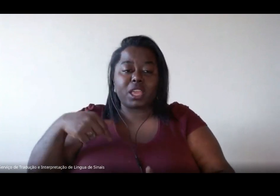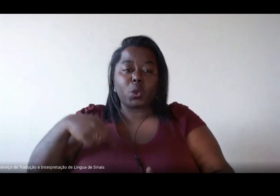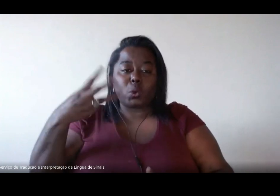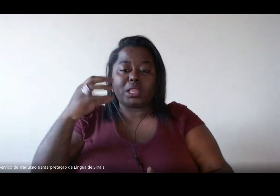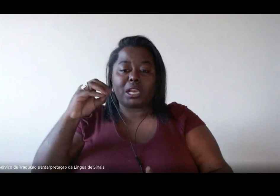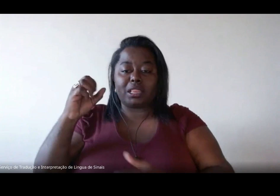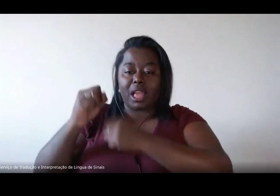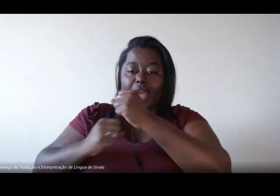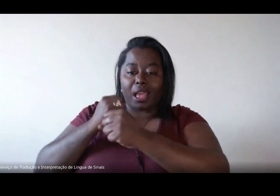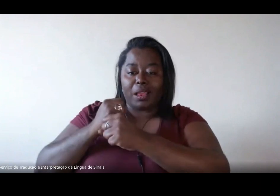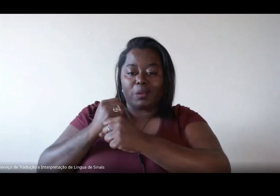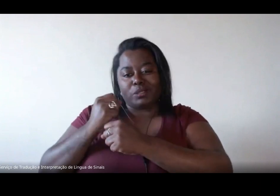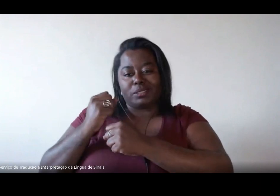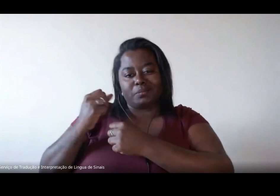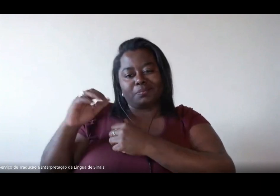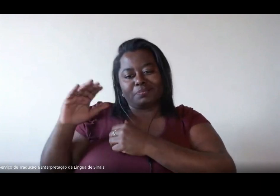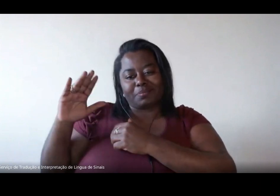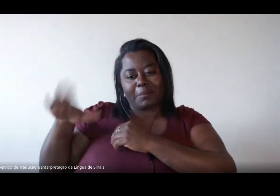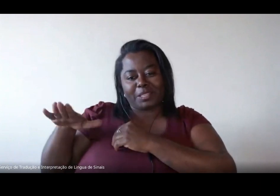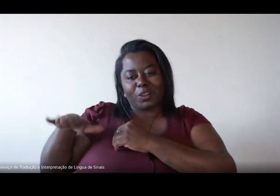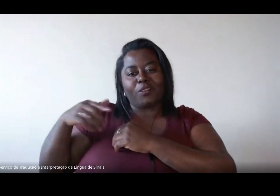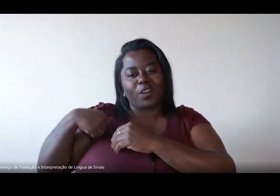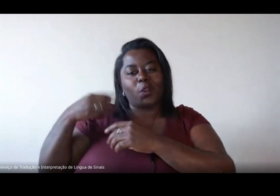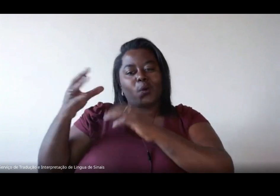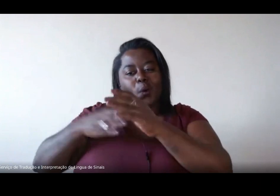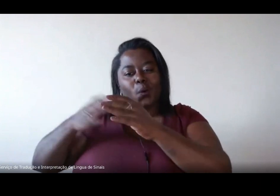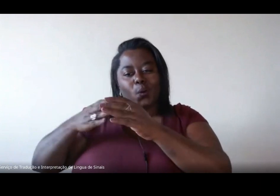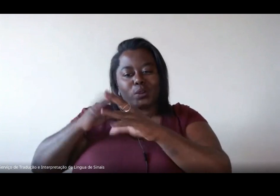Se eu fosse uns 30 anos mais nova, eu faria concurso para o UFSCar.